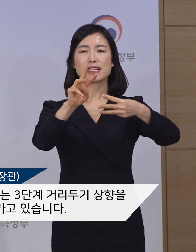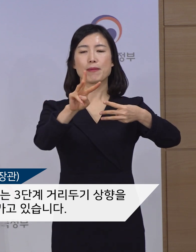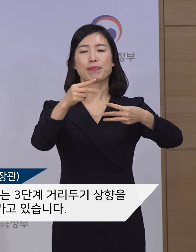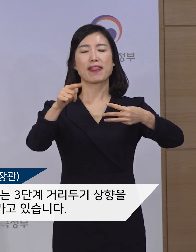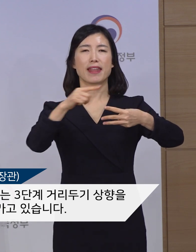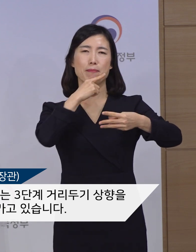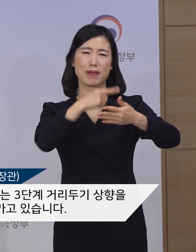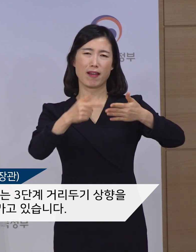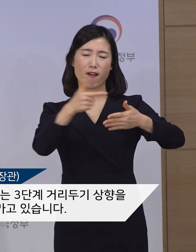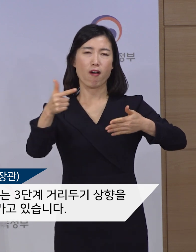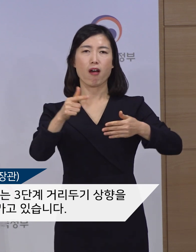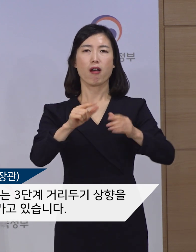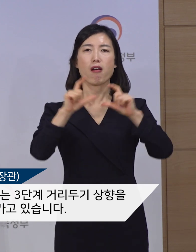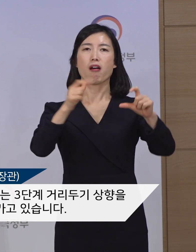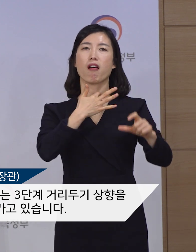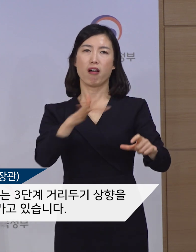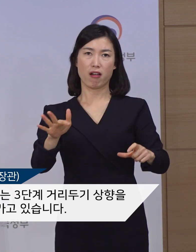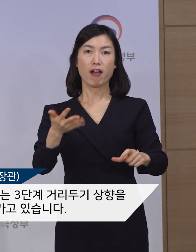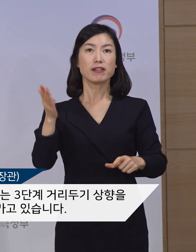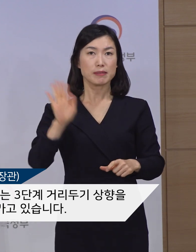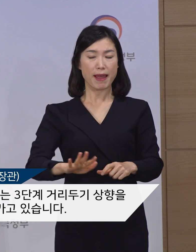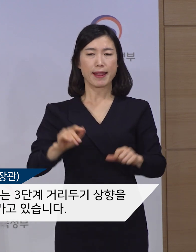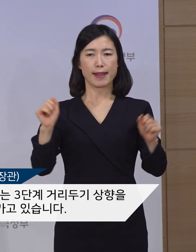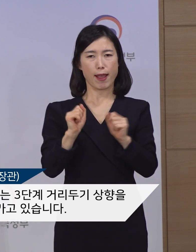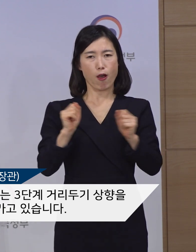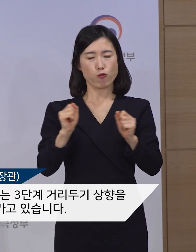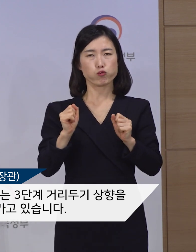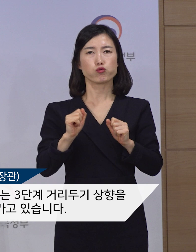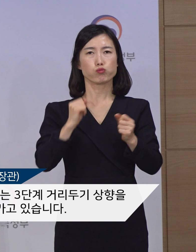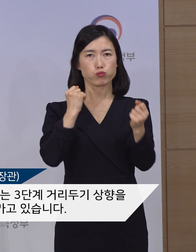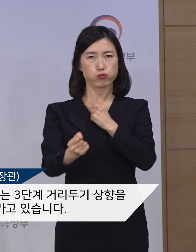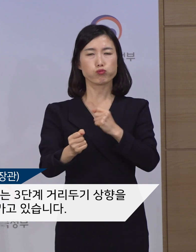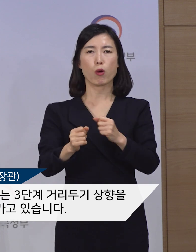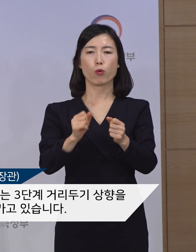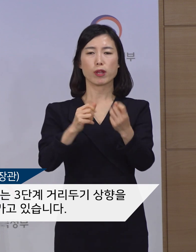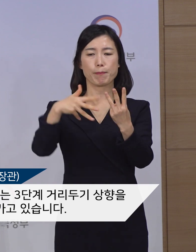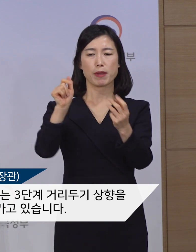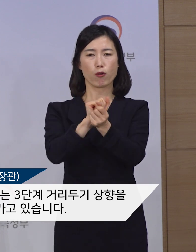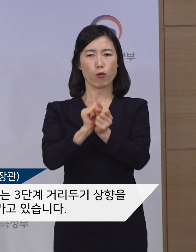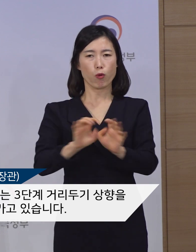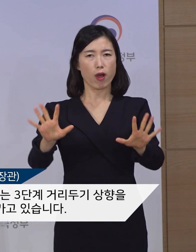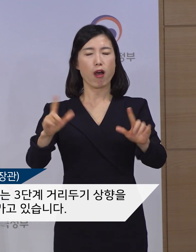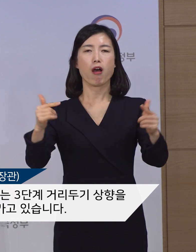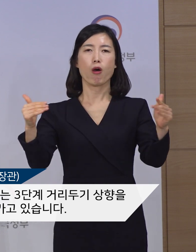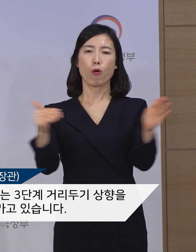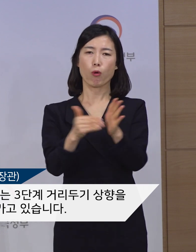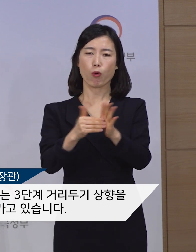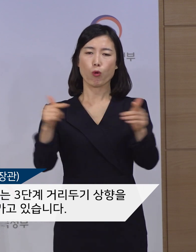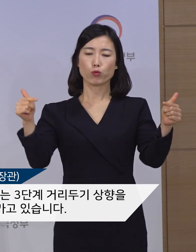거리두기 상향을 하지 않고 겨울철 대유행을 조금씩 차단해 나가고 있습니다.